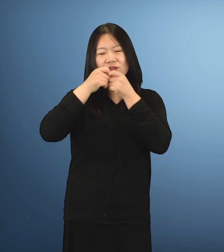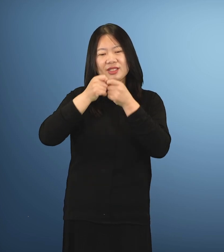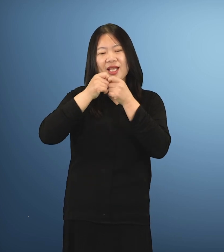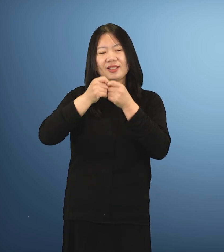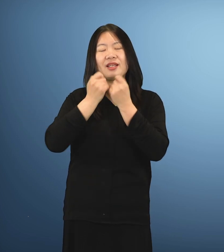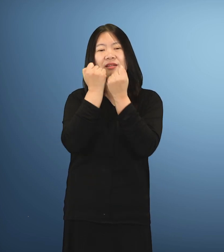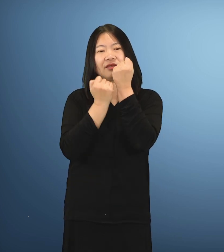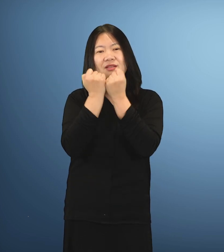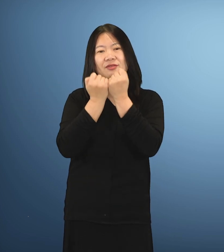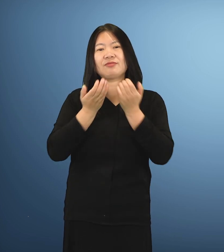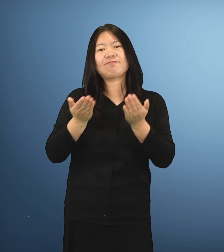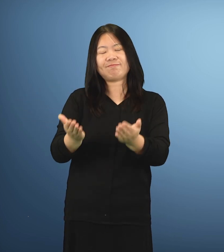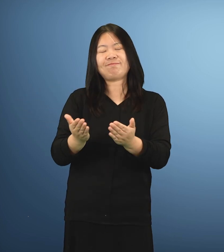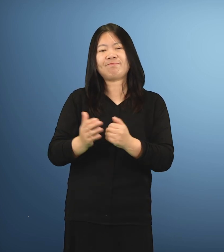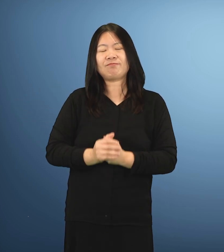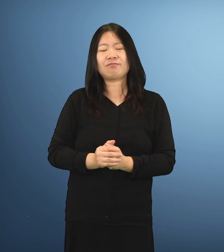해요.